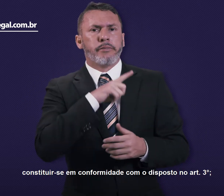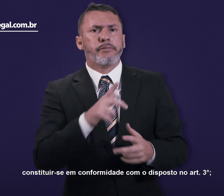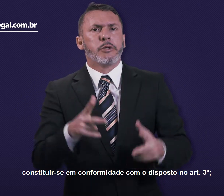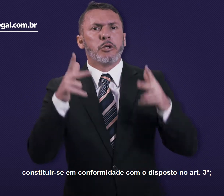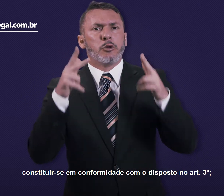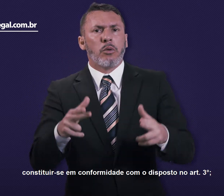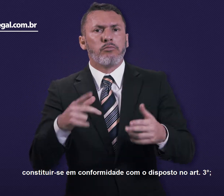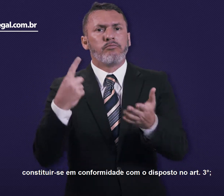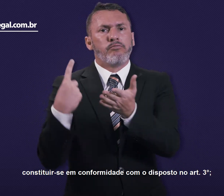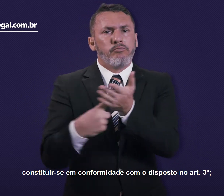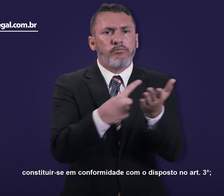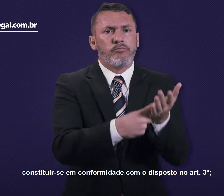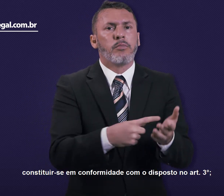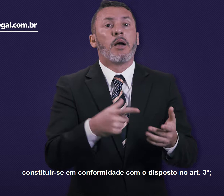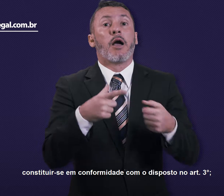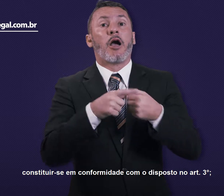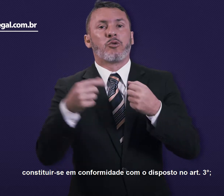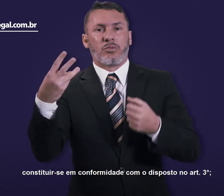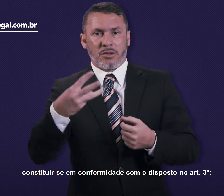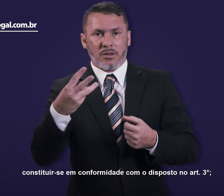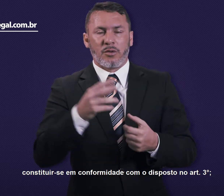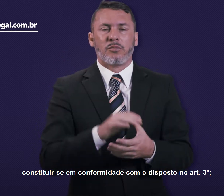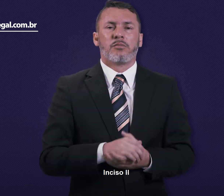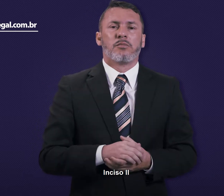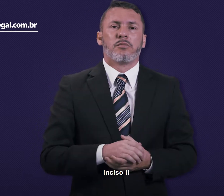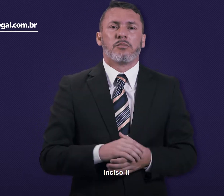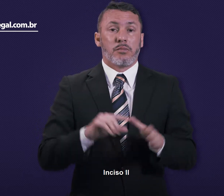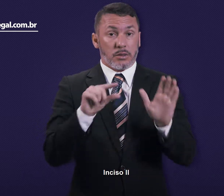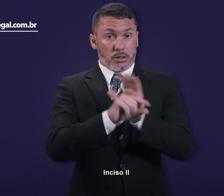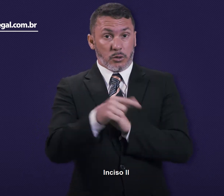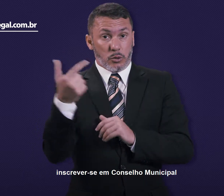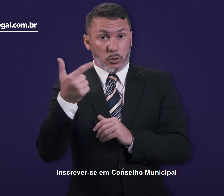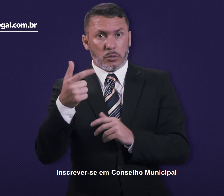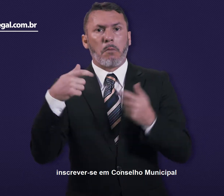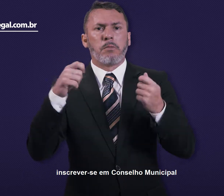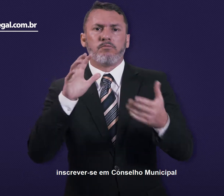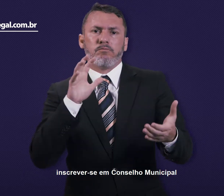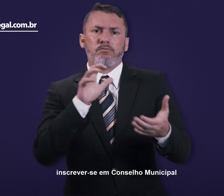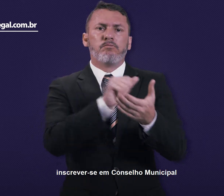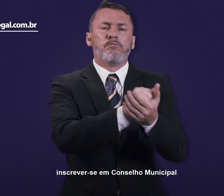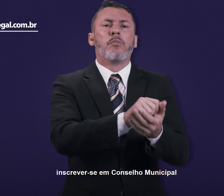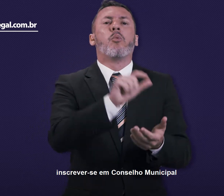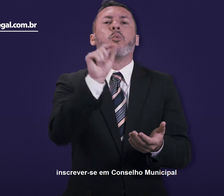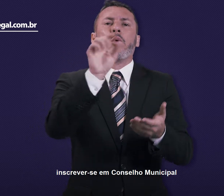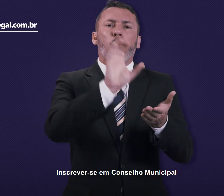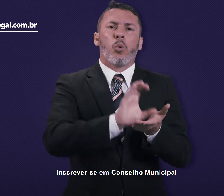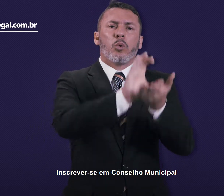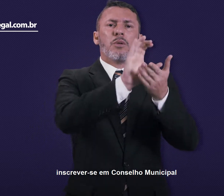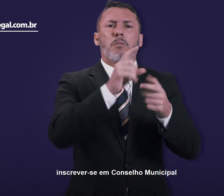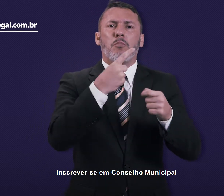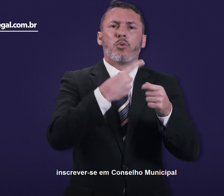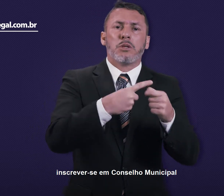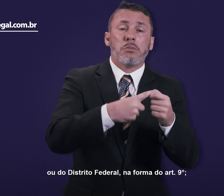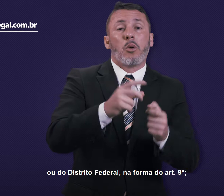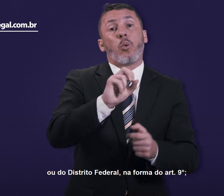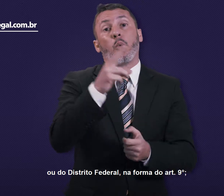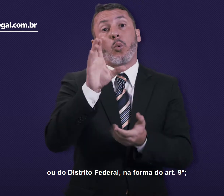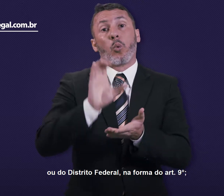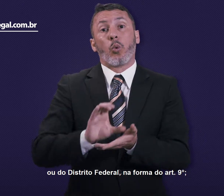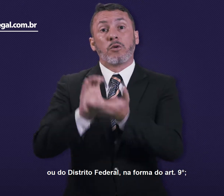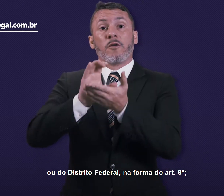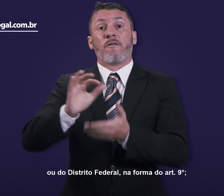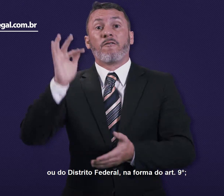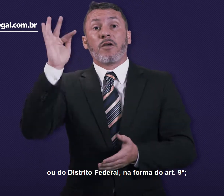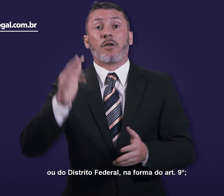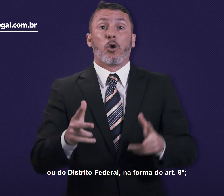em conformidade com o disposto no artigo 3º. Inciso 2. Inscrever-se em Conselho Municipal ou do